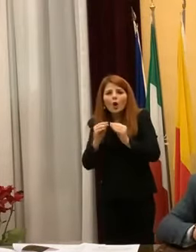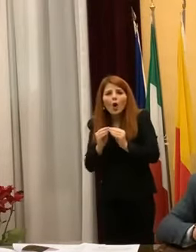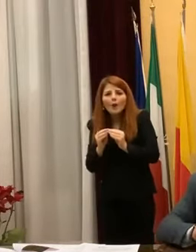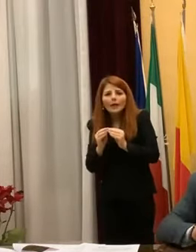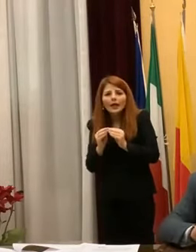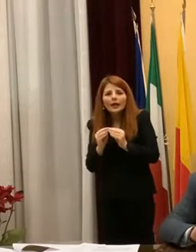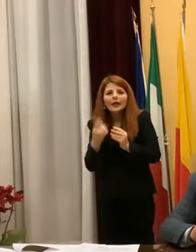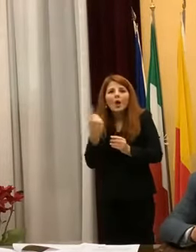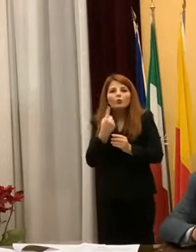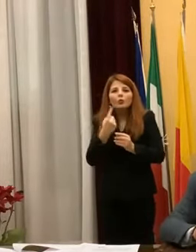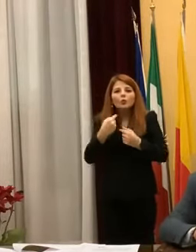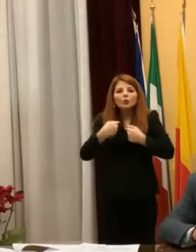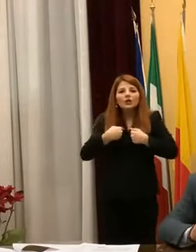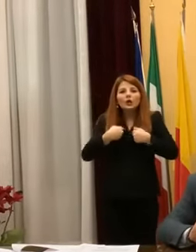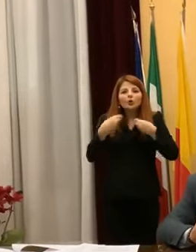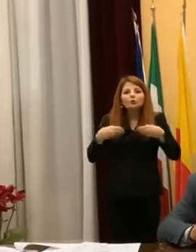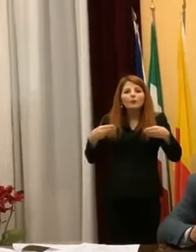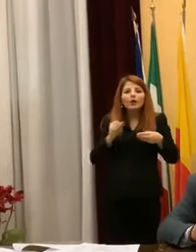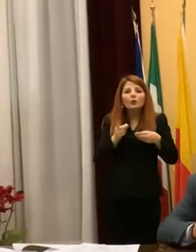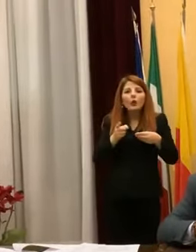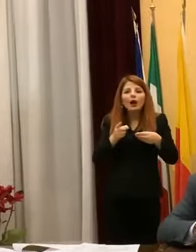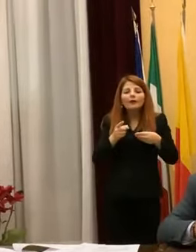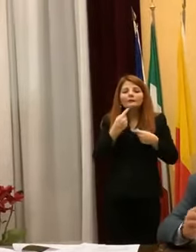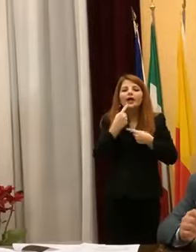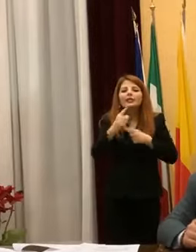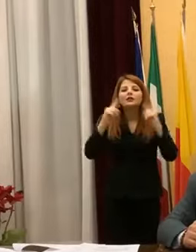Sicuramente per accontentare gli sponsor politici di Lavaglia